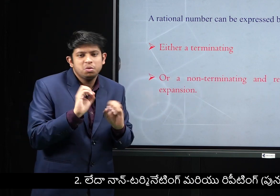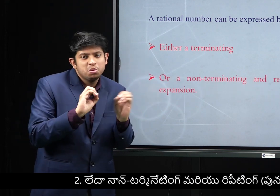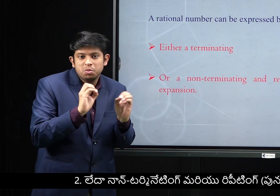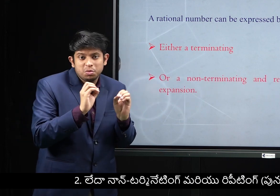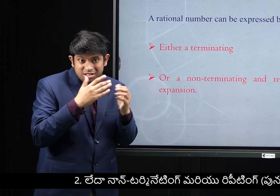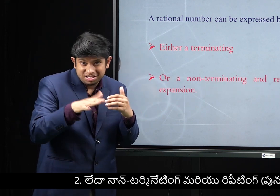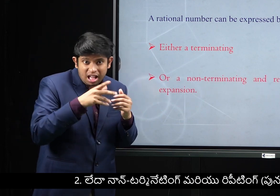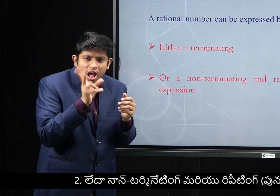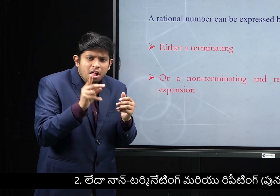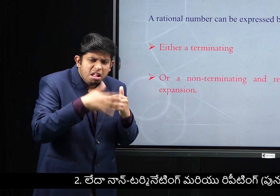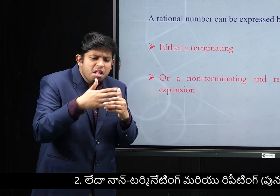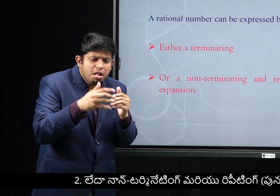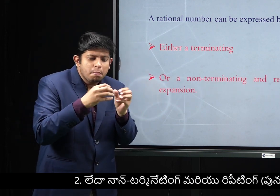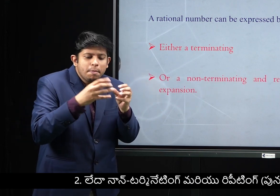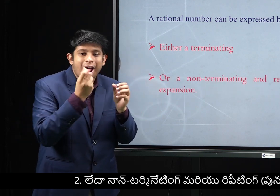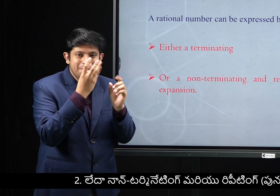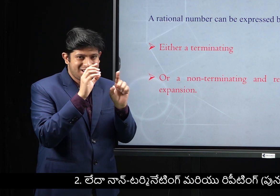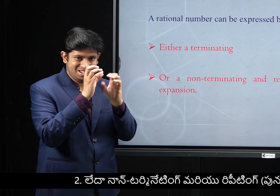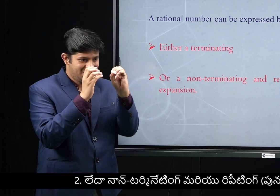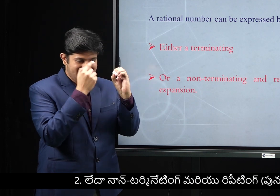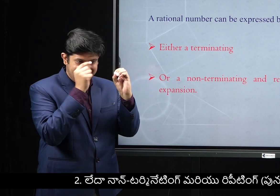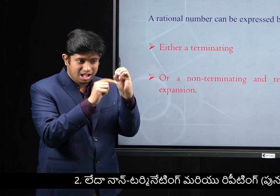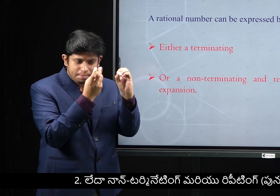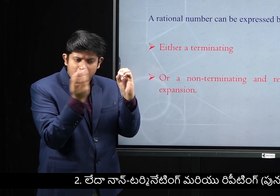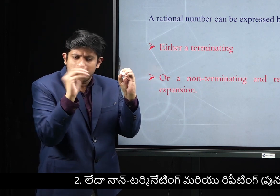మరియు రిపీటింగ్ దశాంశ విస్తరణ.